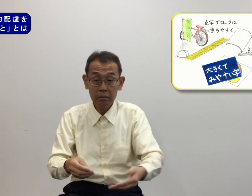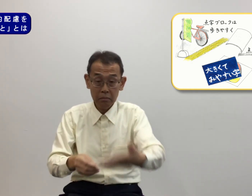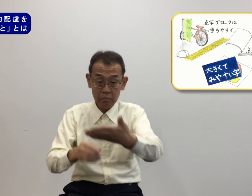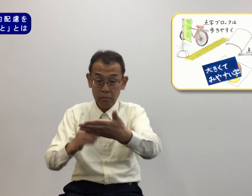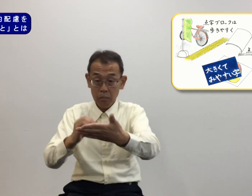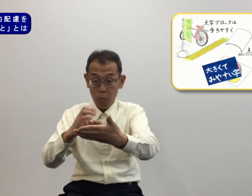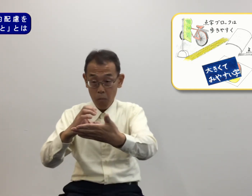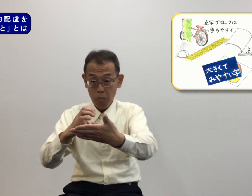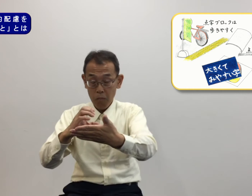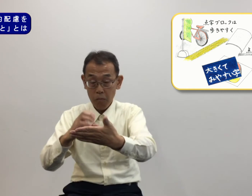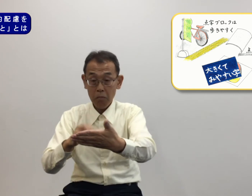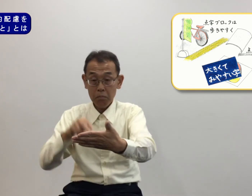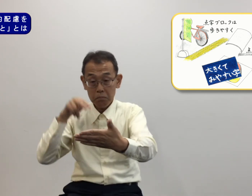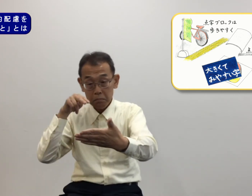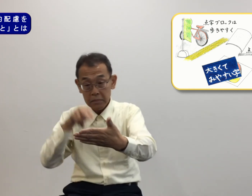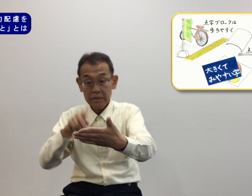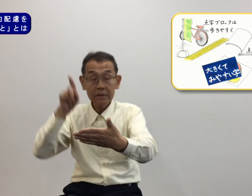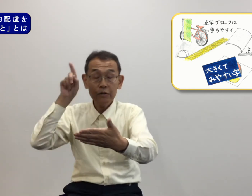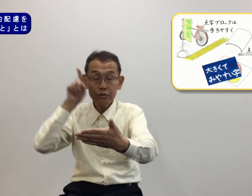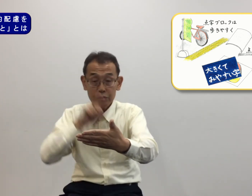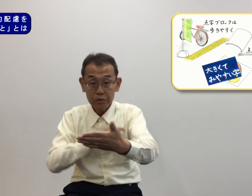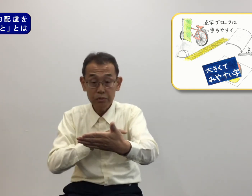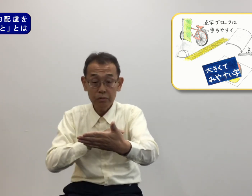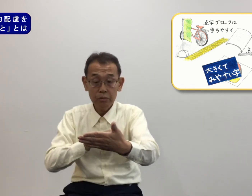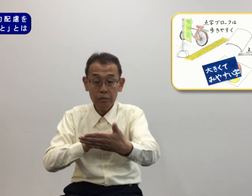読みやすくよくわかります